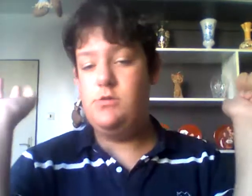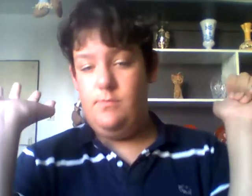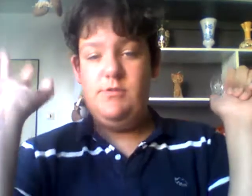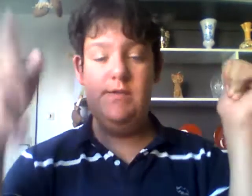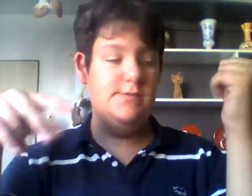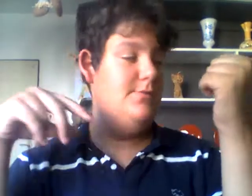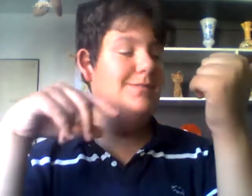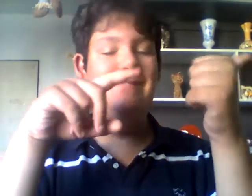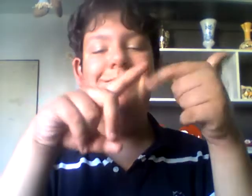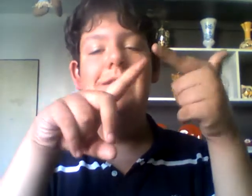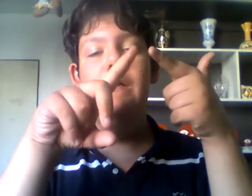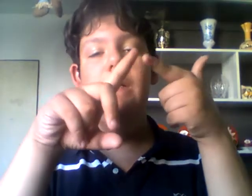Švagirsko.